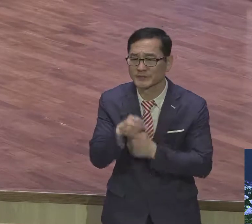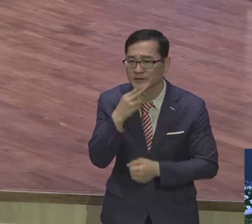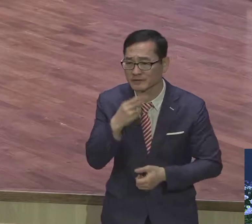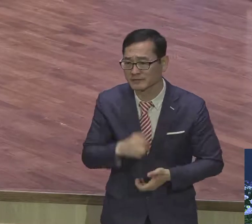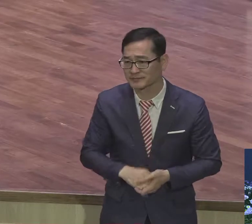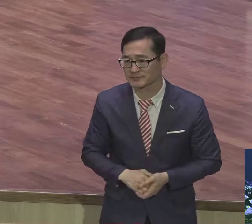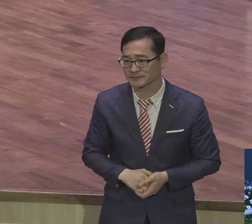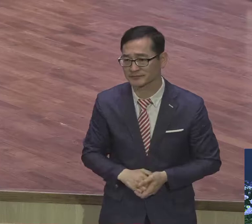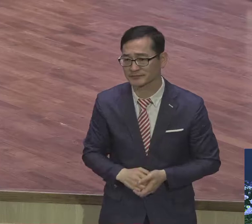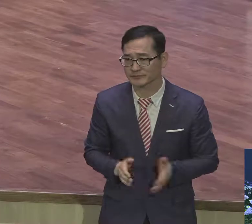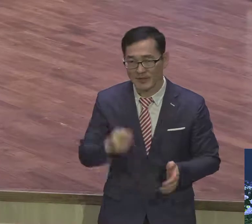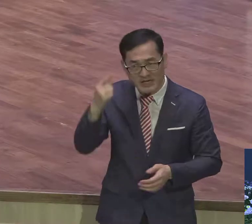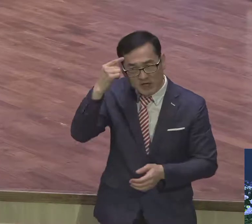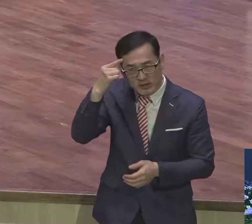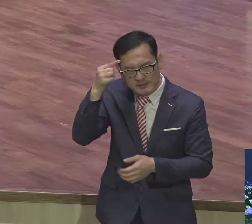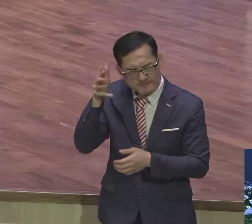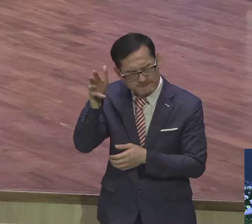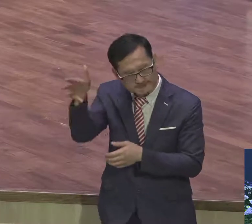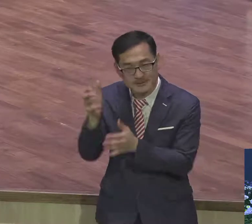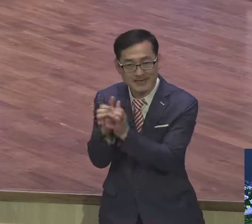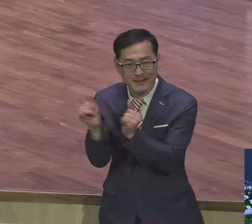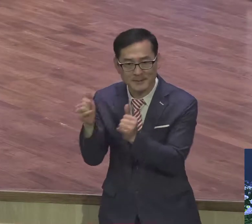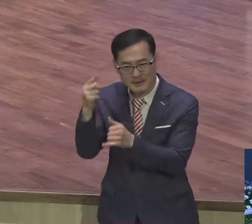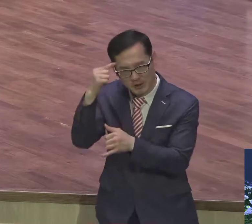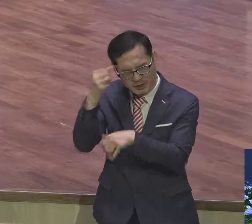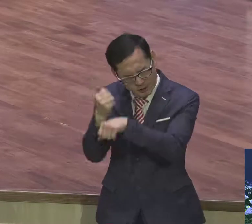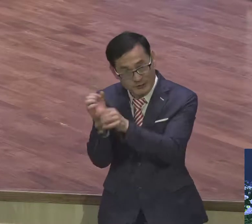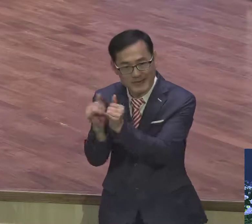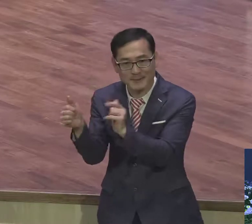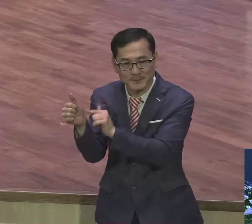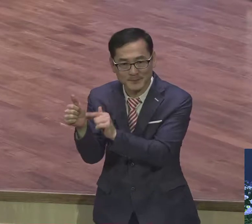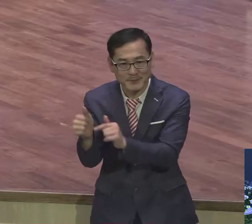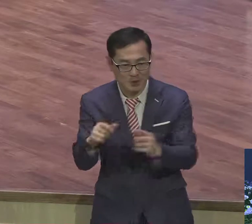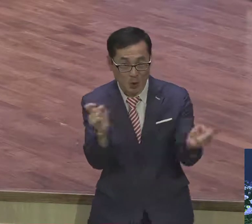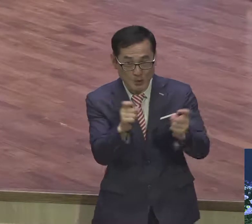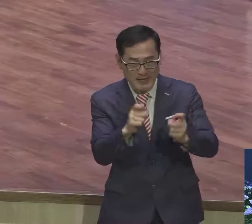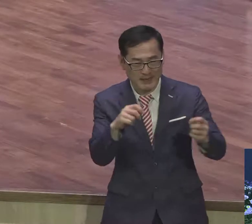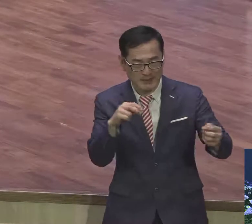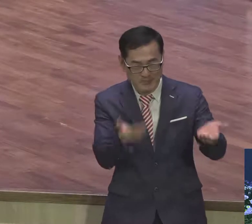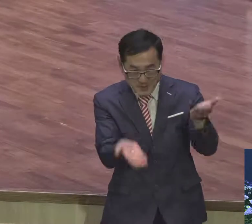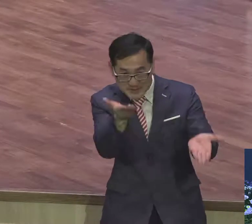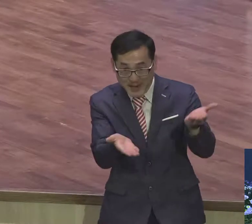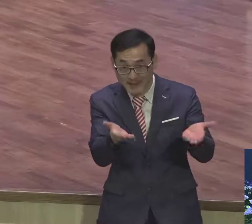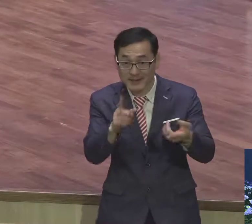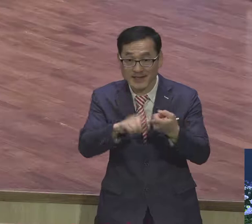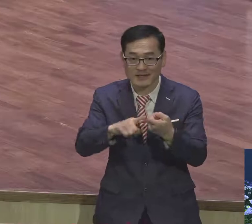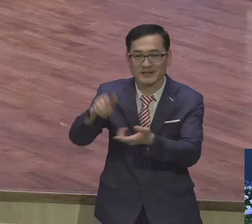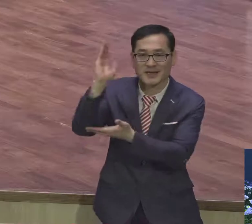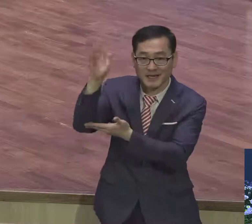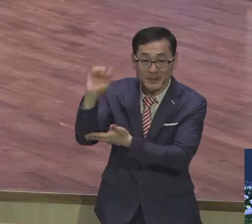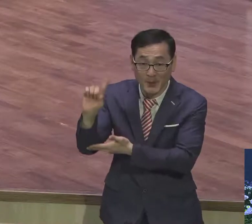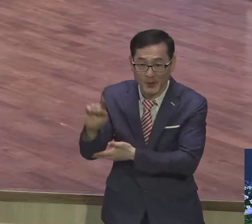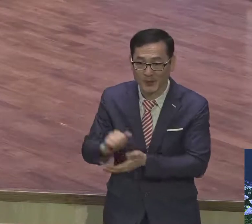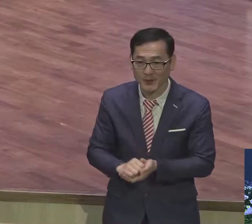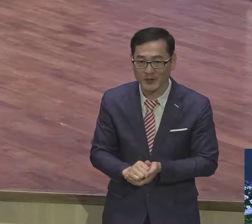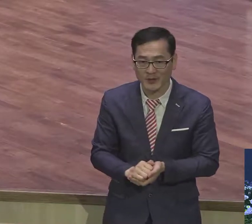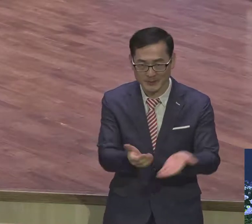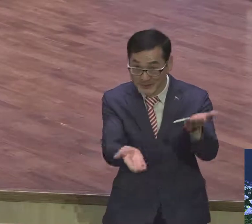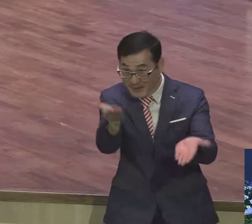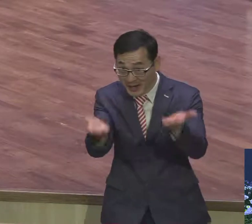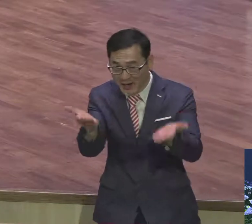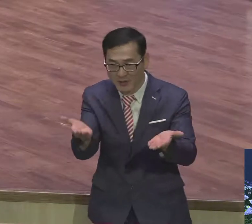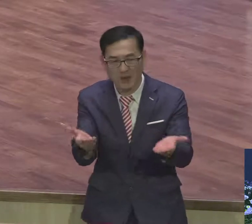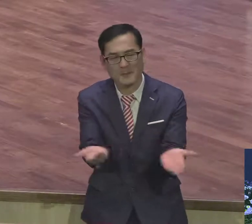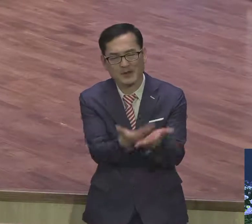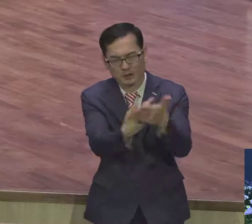정신과학자 폴 투르니가 고독이라는 책에서 이 논쟁과 비판에도 이렇게 말했습니다 우리가 가진 비판의 근거는 훌륭하지만은